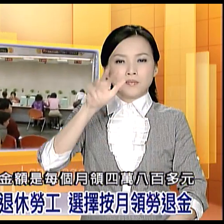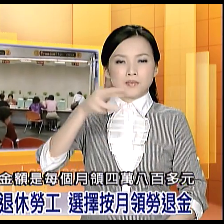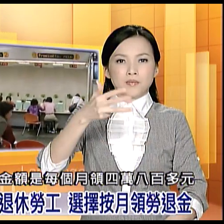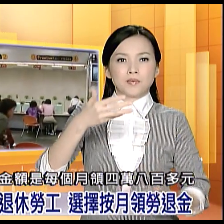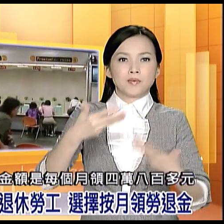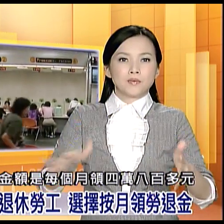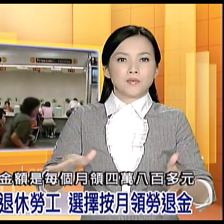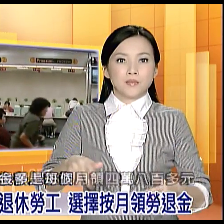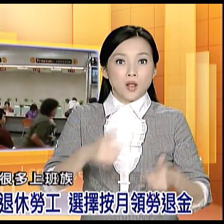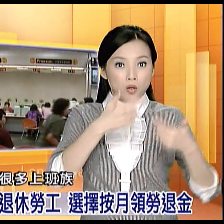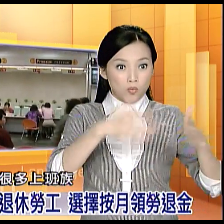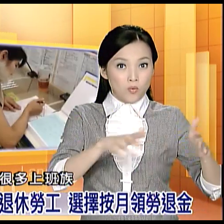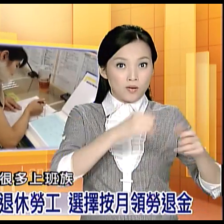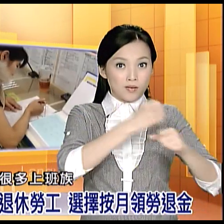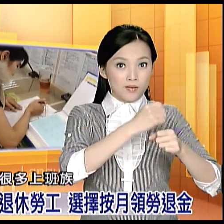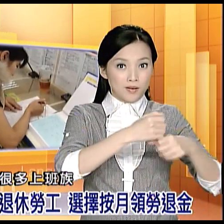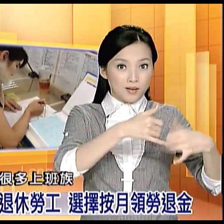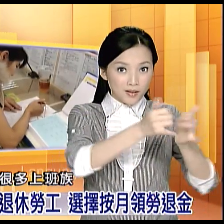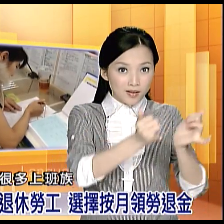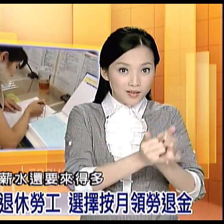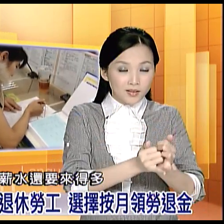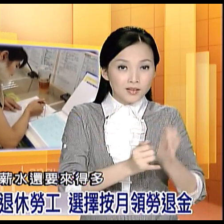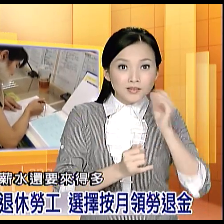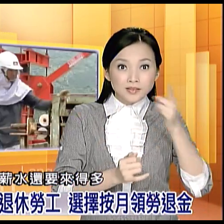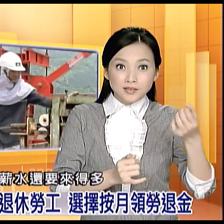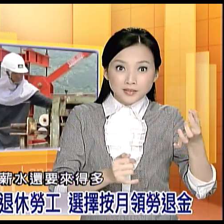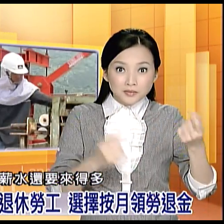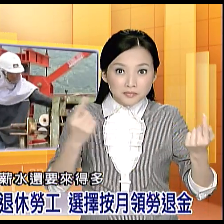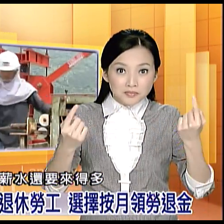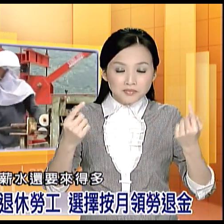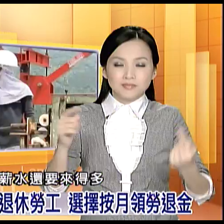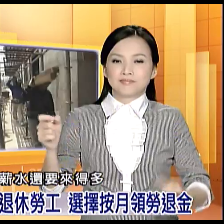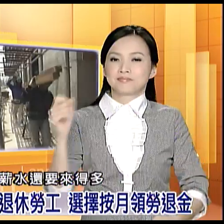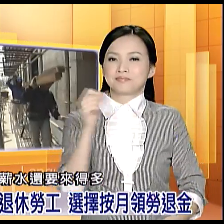48,000多元，这比起很多上班族他们的薪水还要来得多。